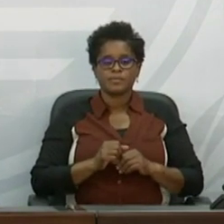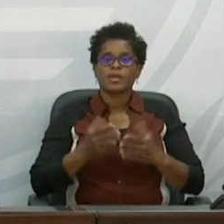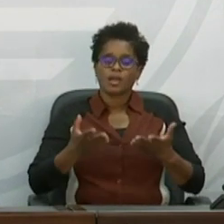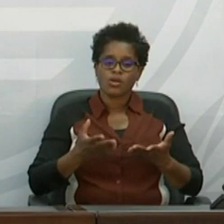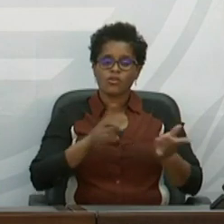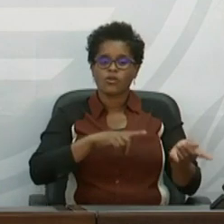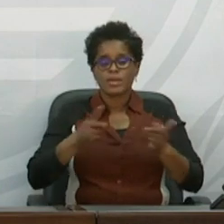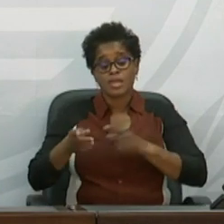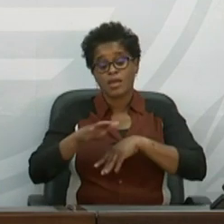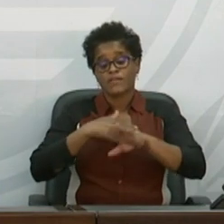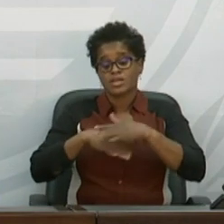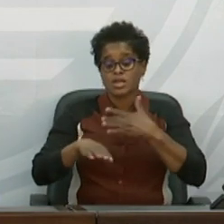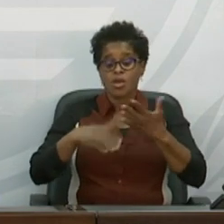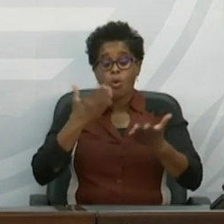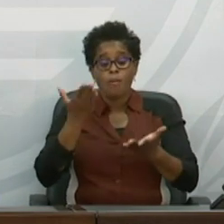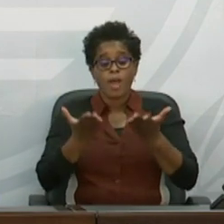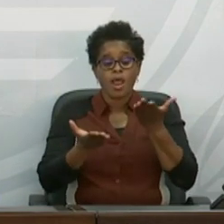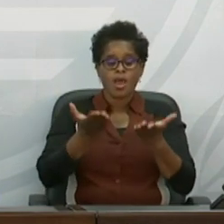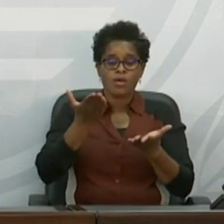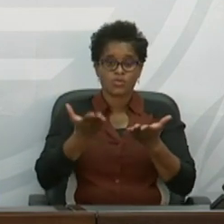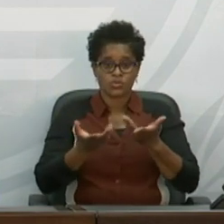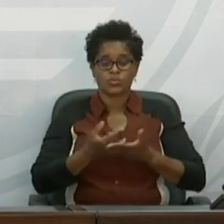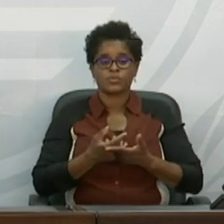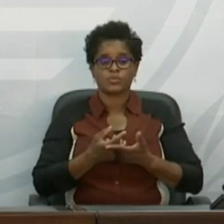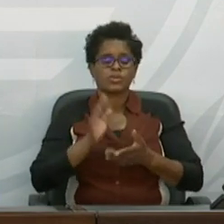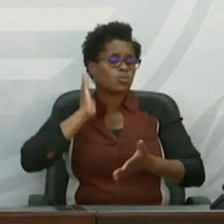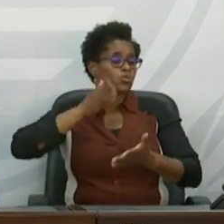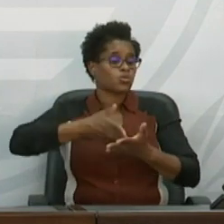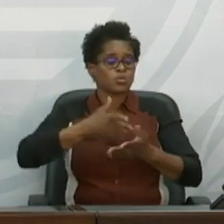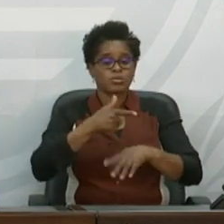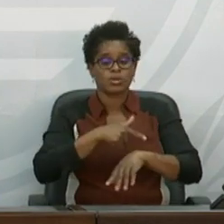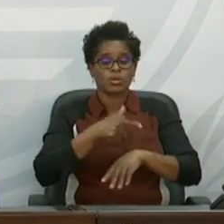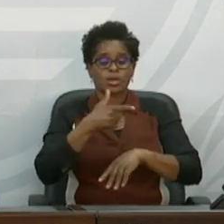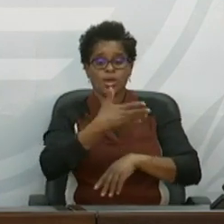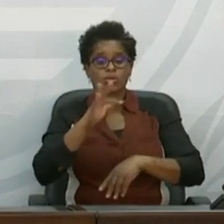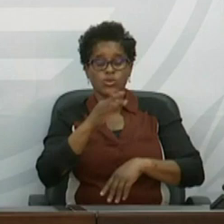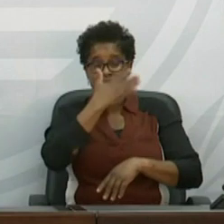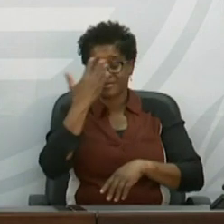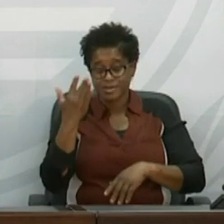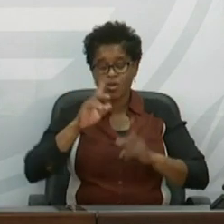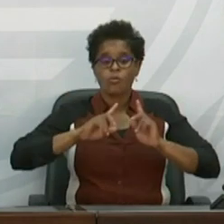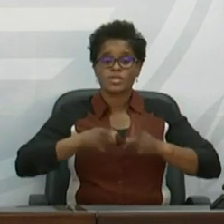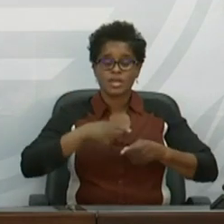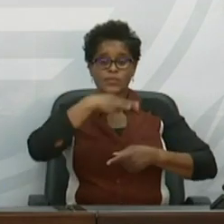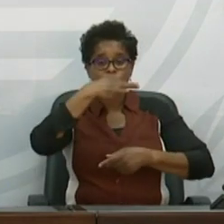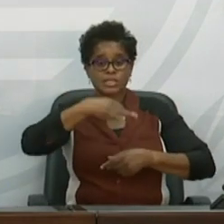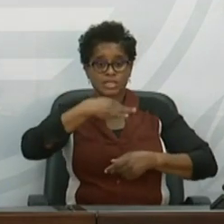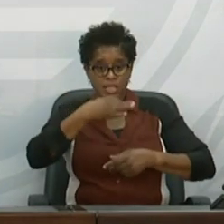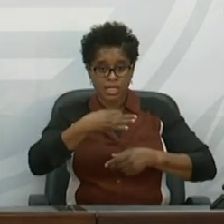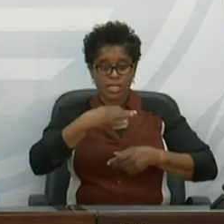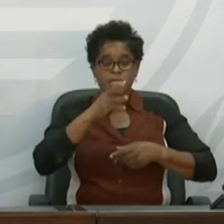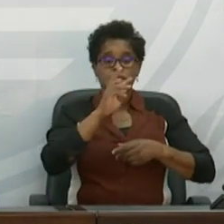Vamos passar então a fazer o balanço dos últimos 14 dias, começando por dizer que